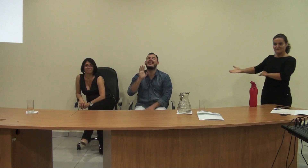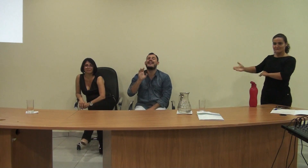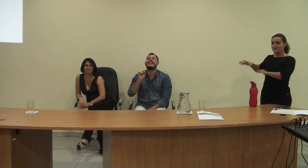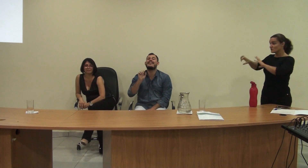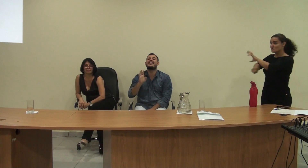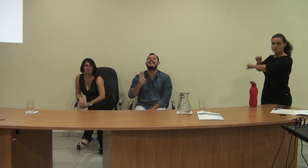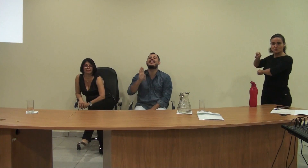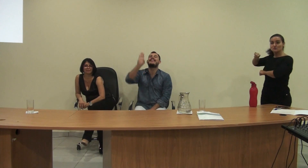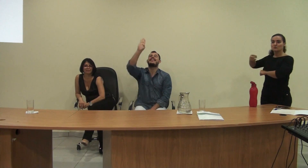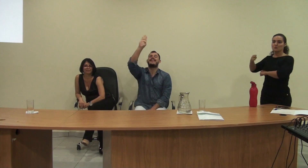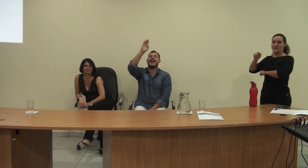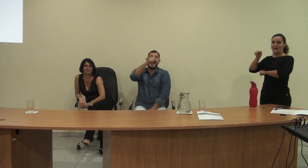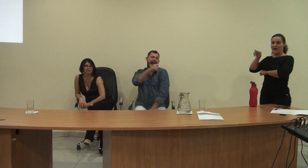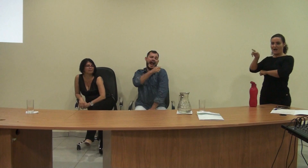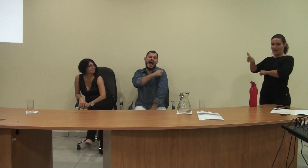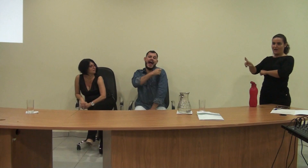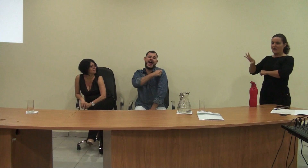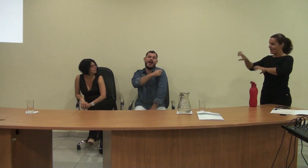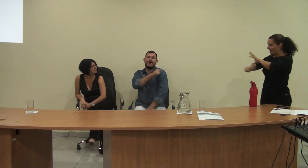Eu